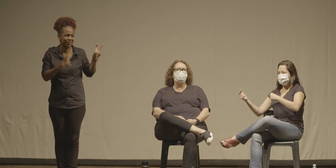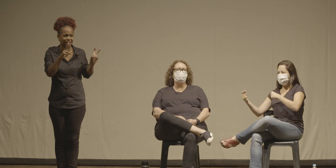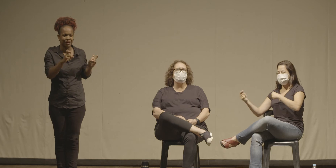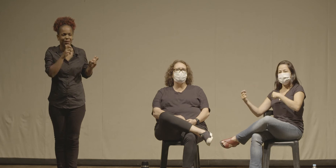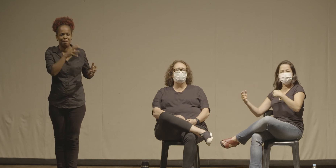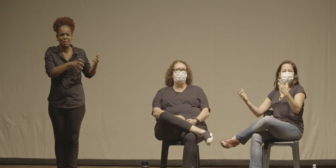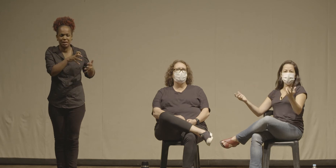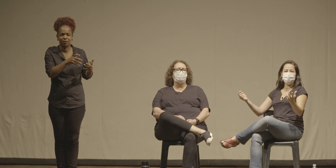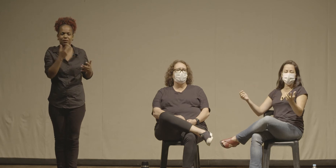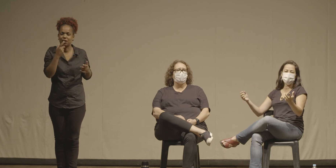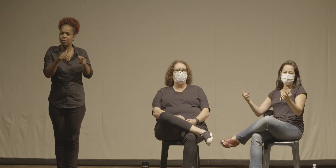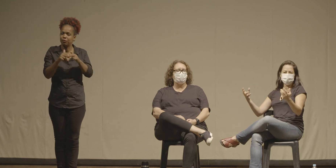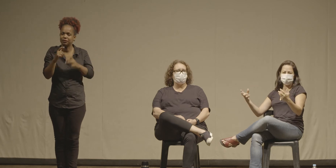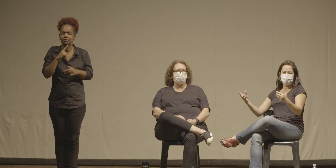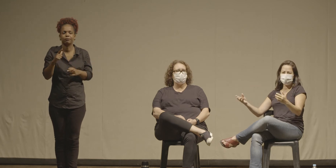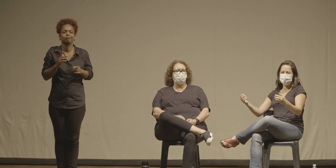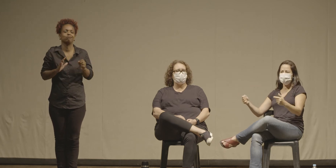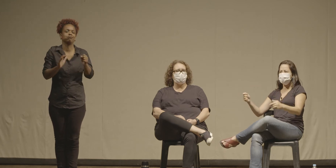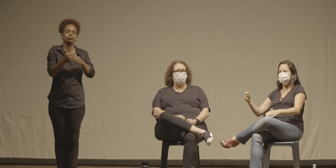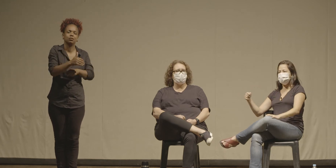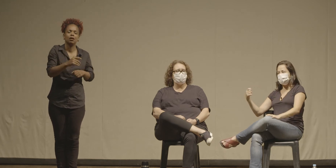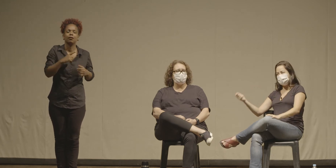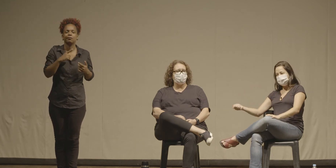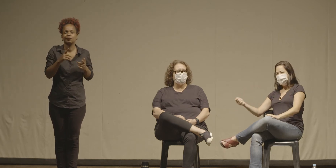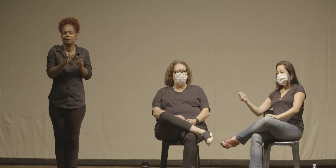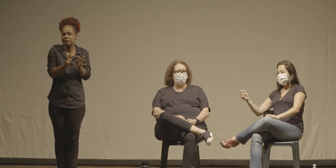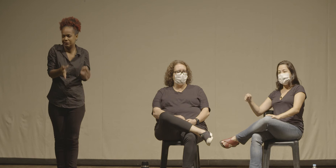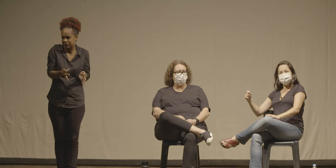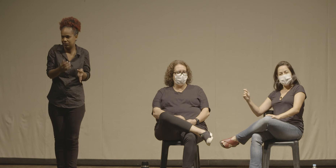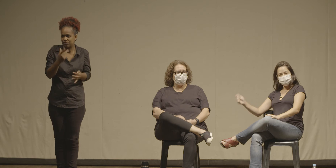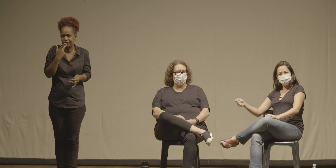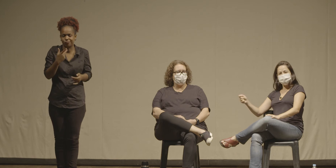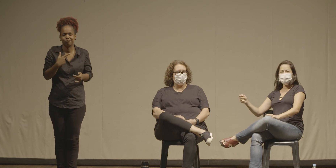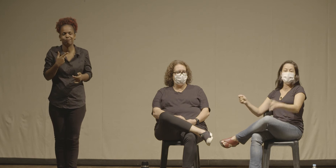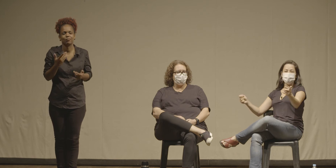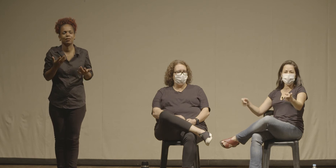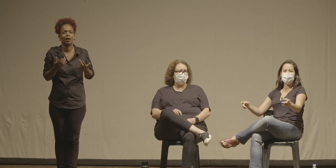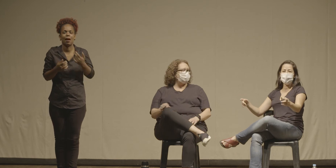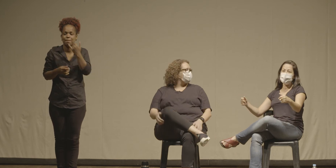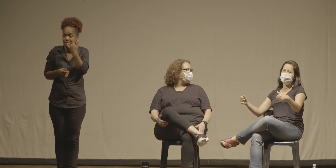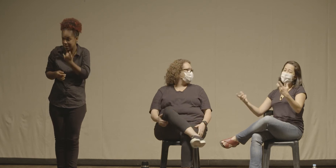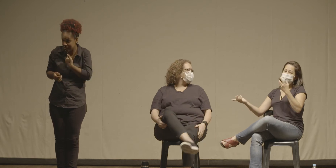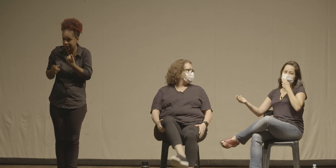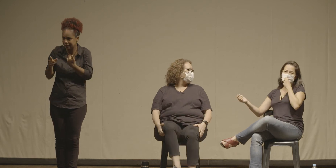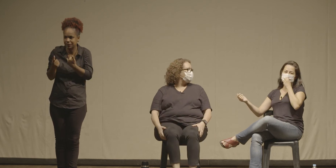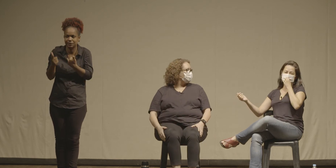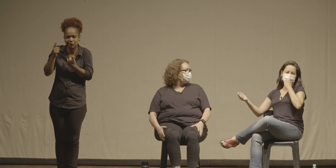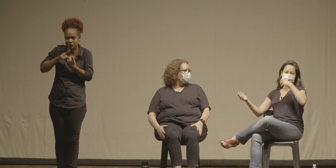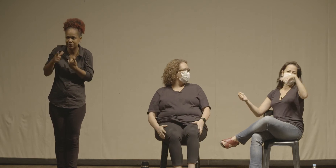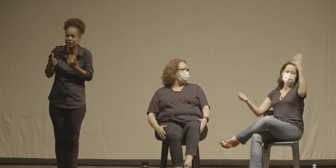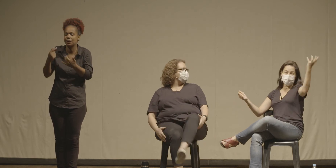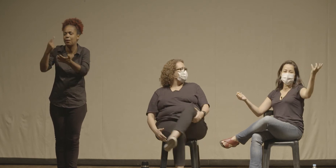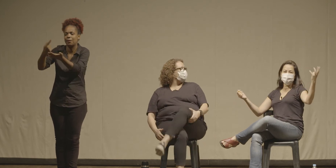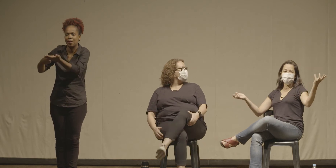se passaram na frente de uma forma muito sutil, assim, no sentido de, ó, me liga, se não fechar com ele, que obviamente